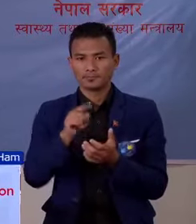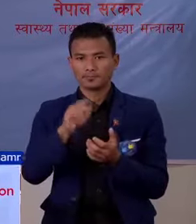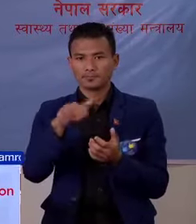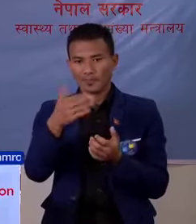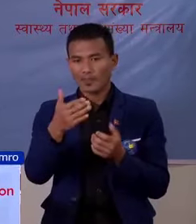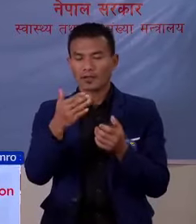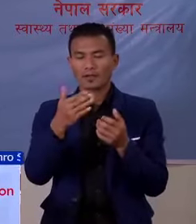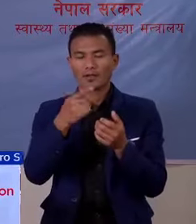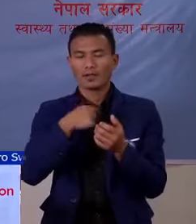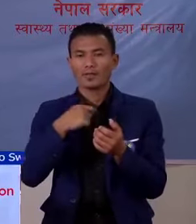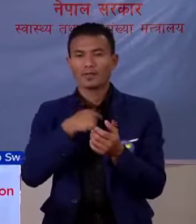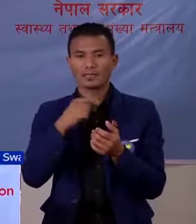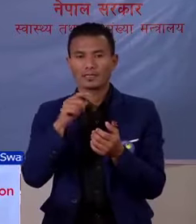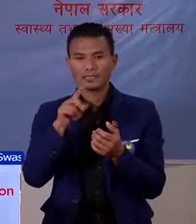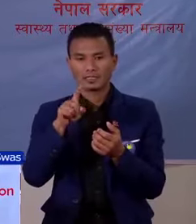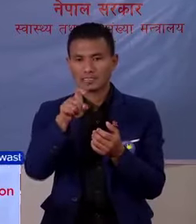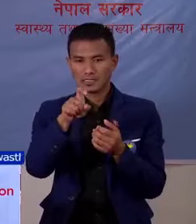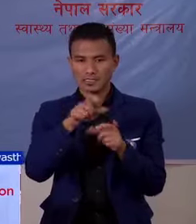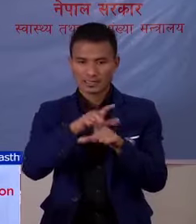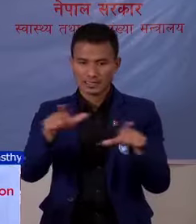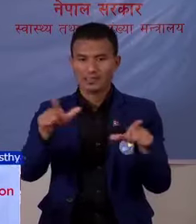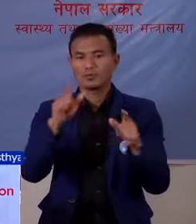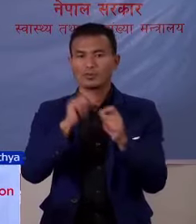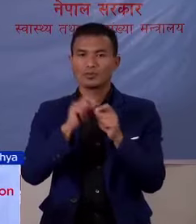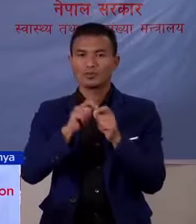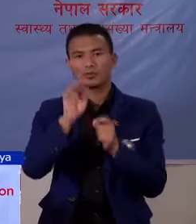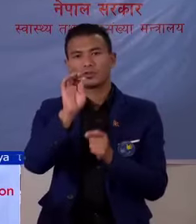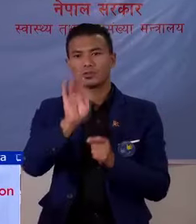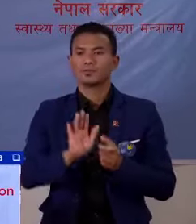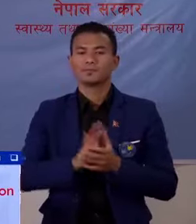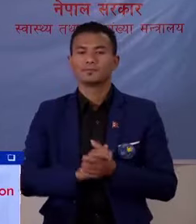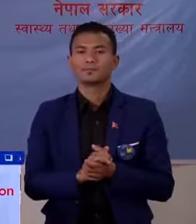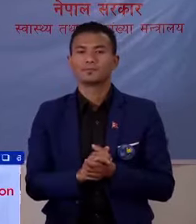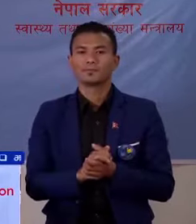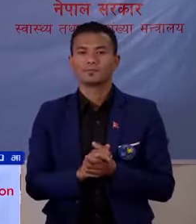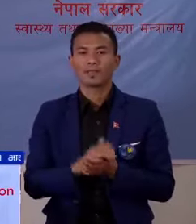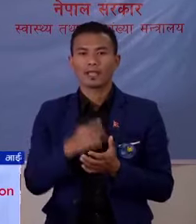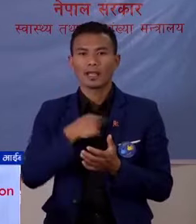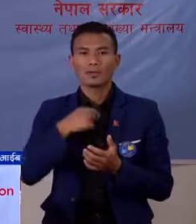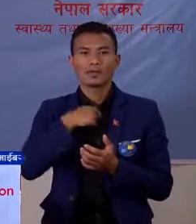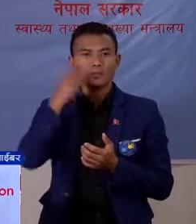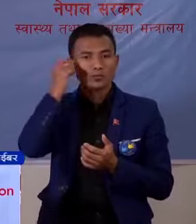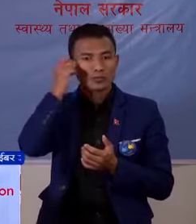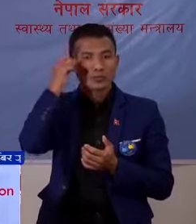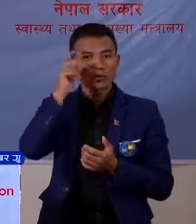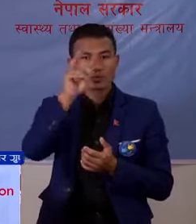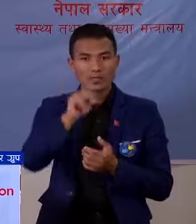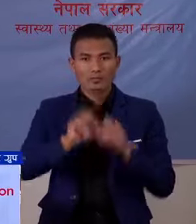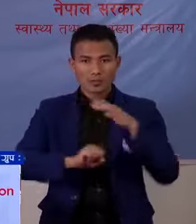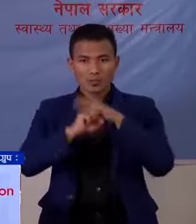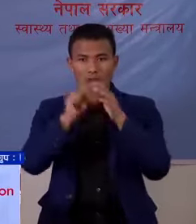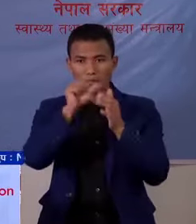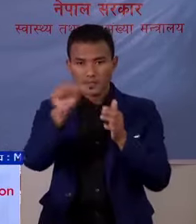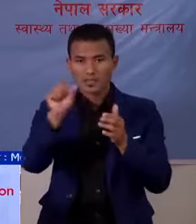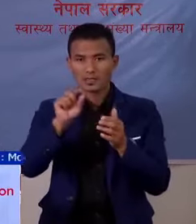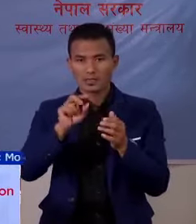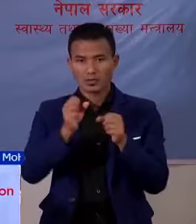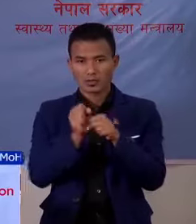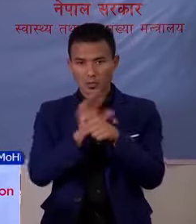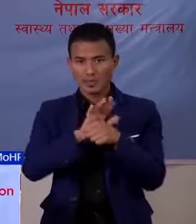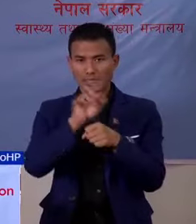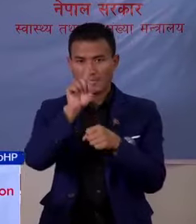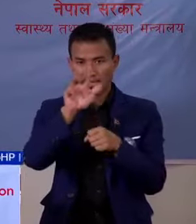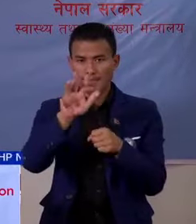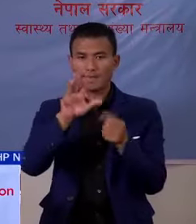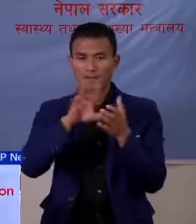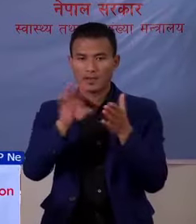सतहलाई निसङ्क्रमण गर्न भने सकिन्छ। हामीले बुझ्नुपर्ने मुख्य कुरा भनेको कोभिड 19बाट